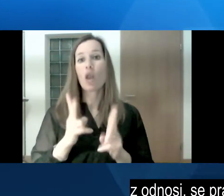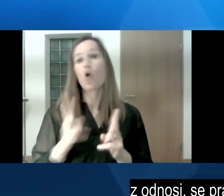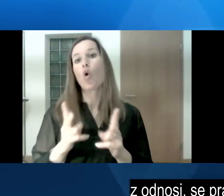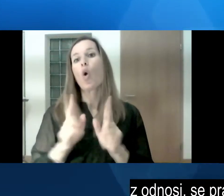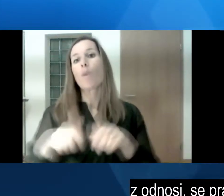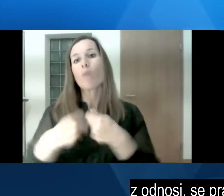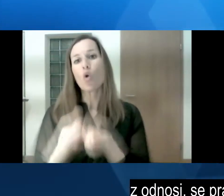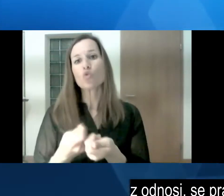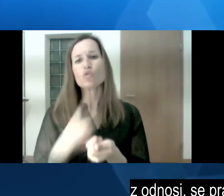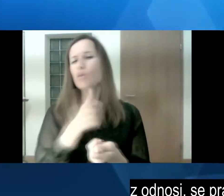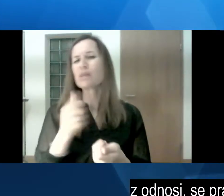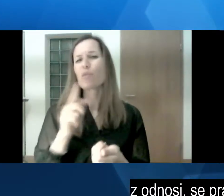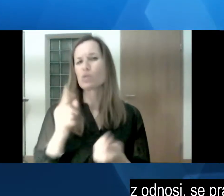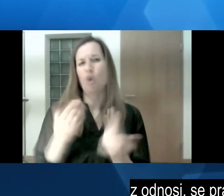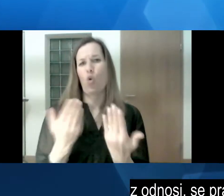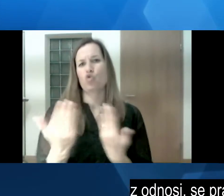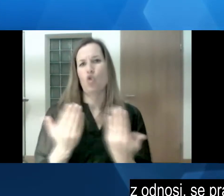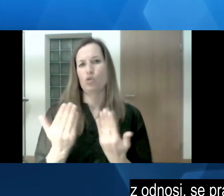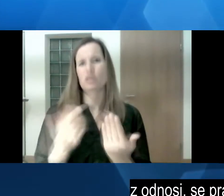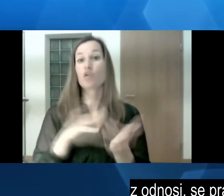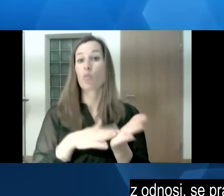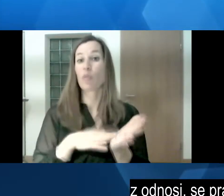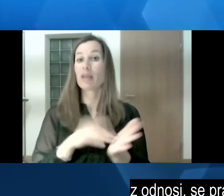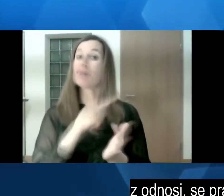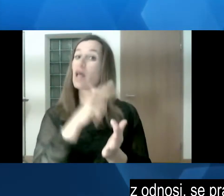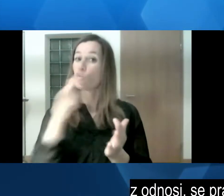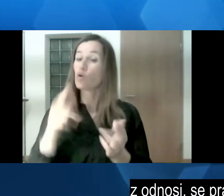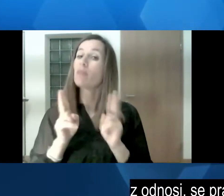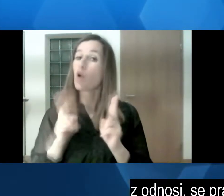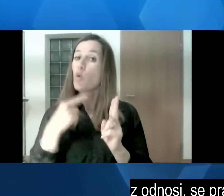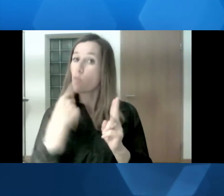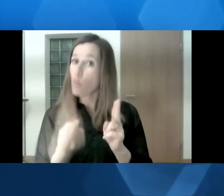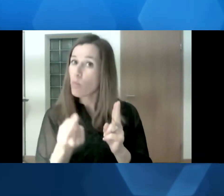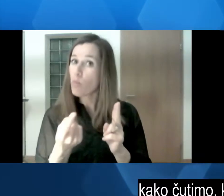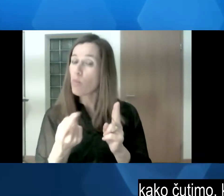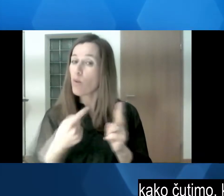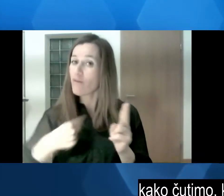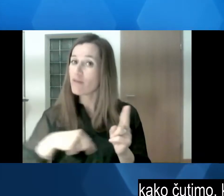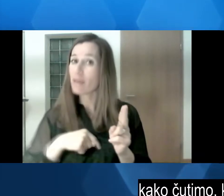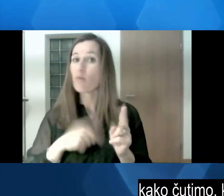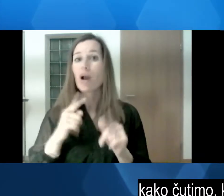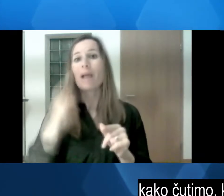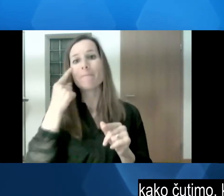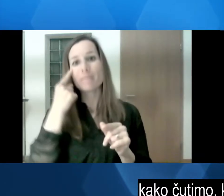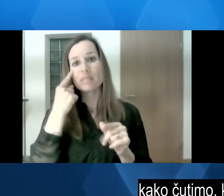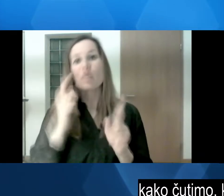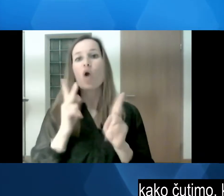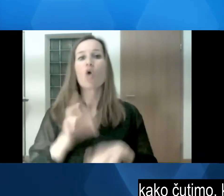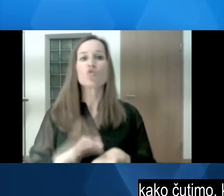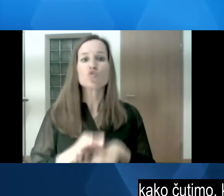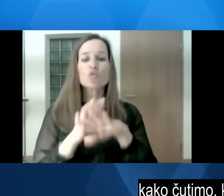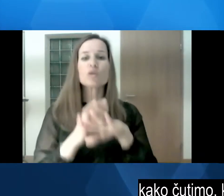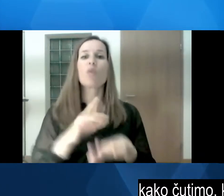odnosi. Se pravi, da mi drugim lahko povemo, kaj mislimo, kako čutimo, kaj si želimo